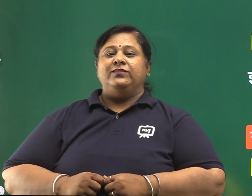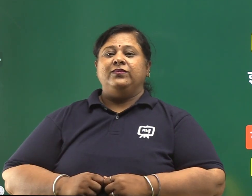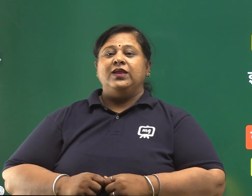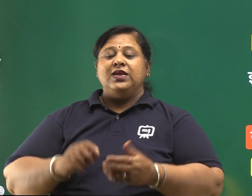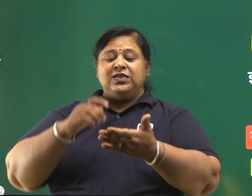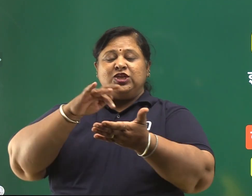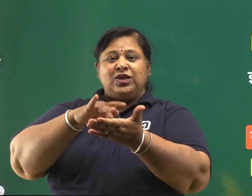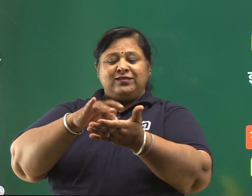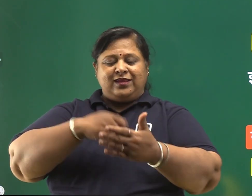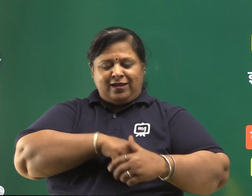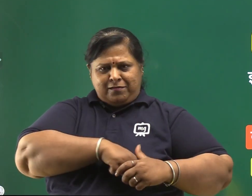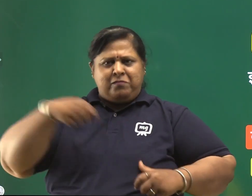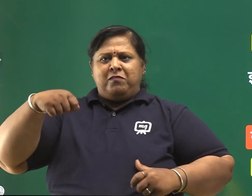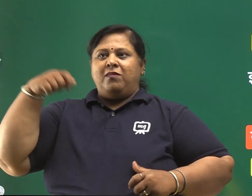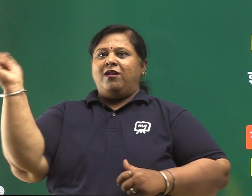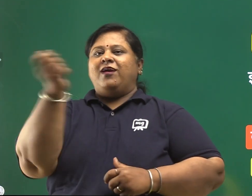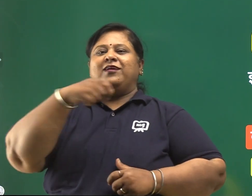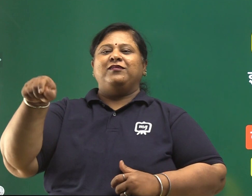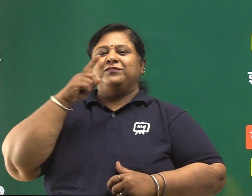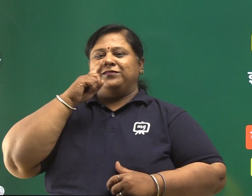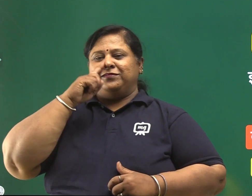झांसी की रानी